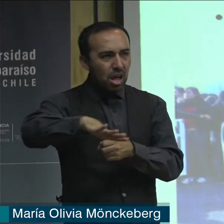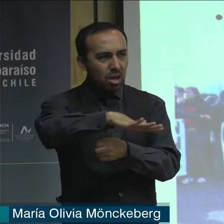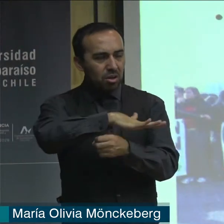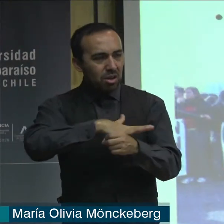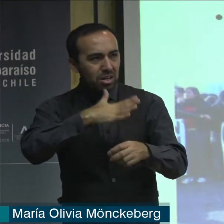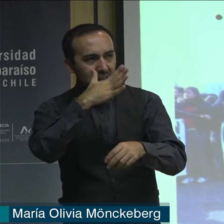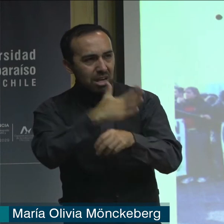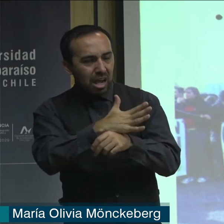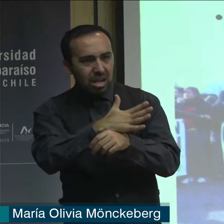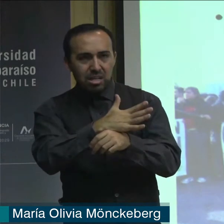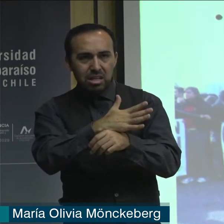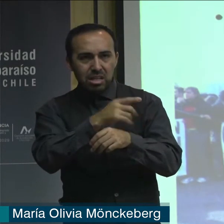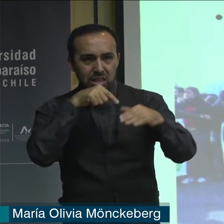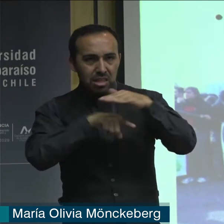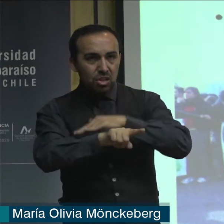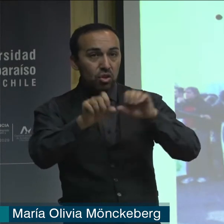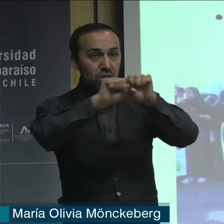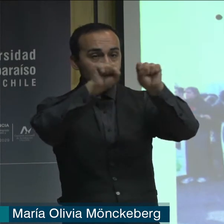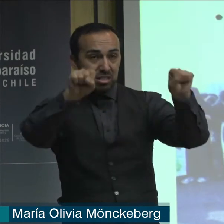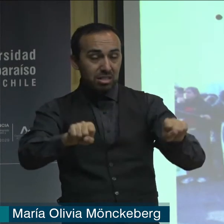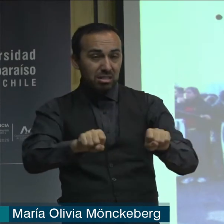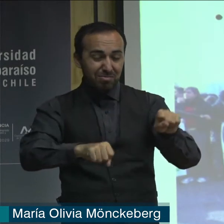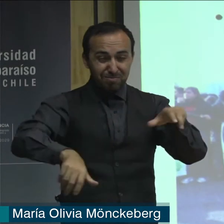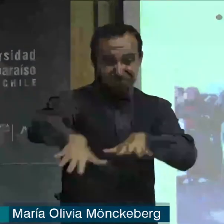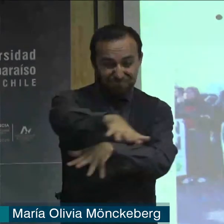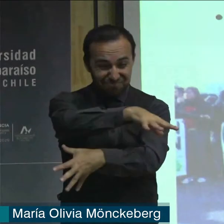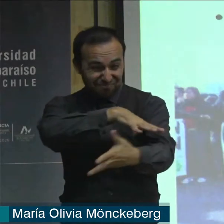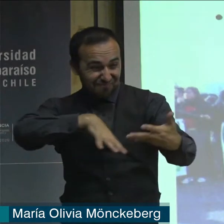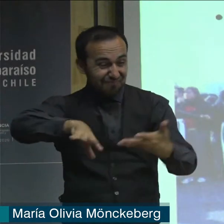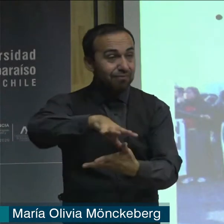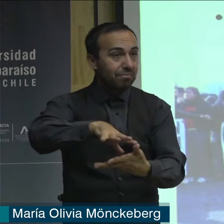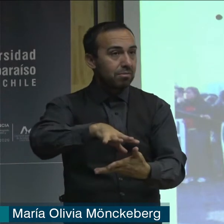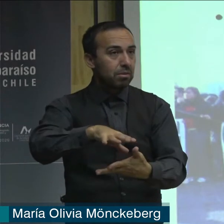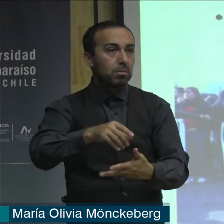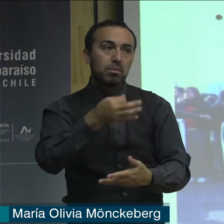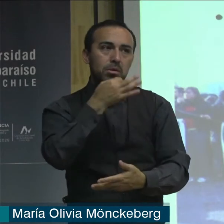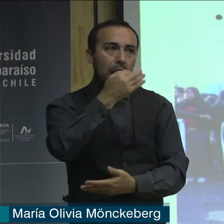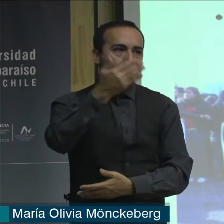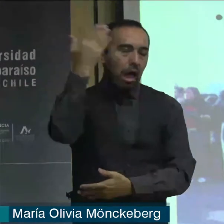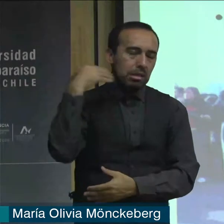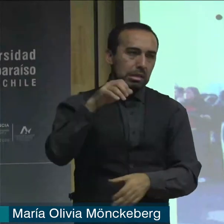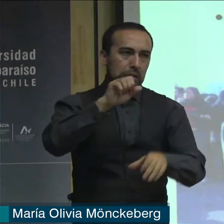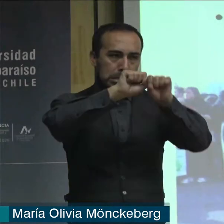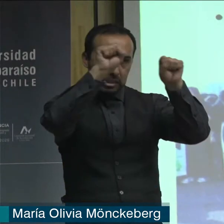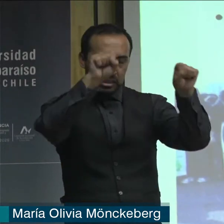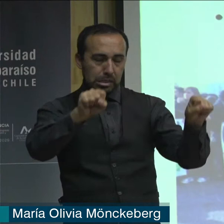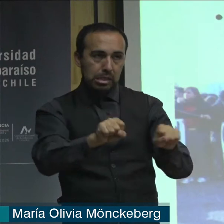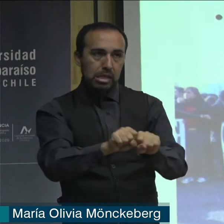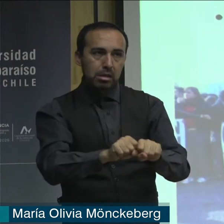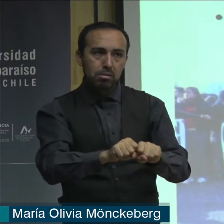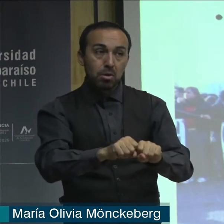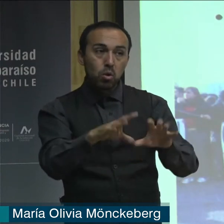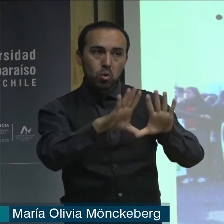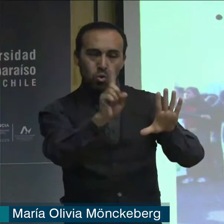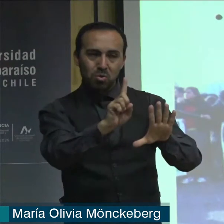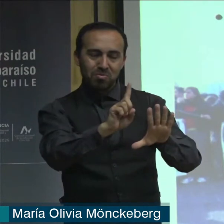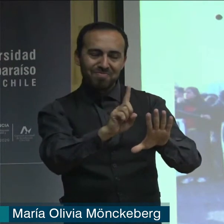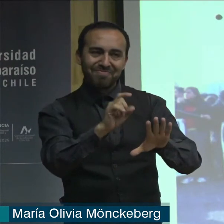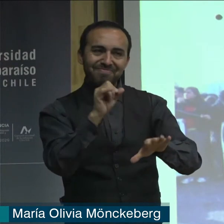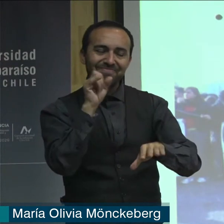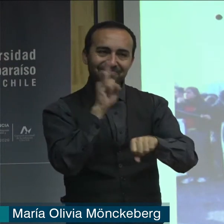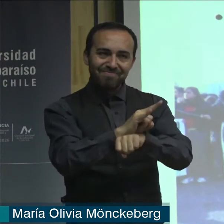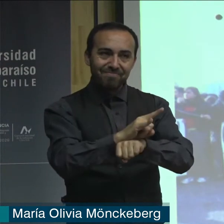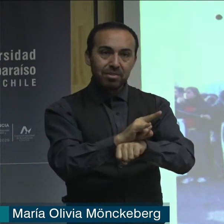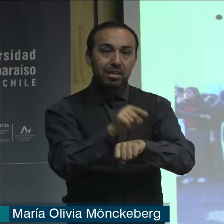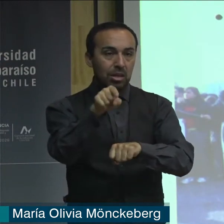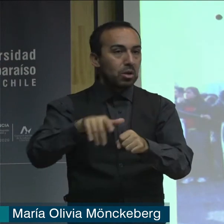sistema universitario en el caos universitario porque yo creo que hablar de sistema es dar mucho no era una